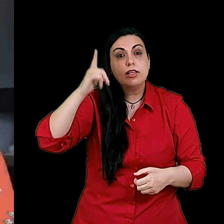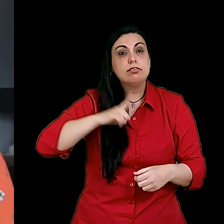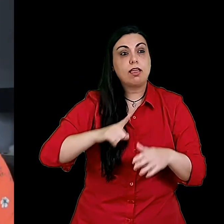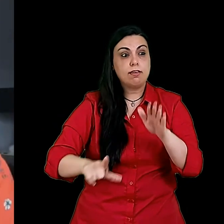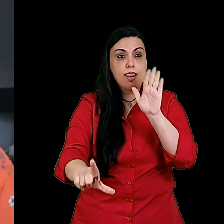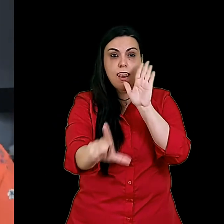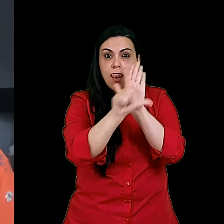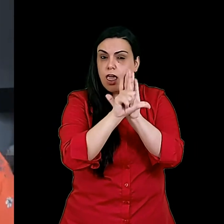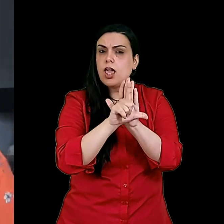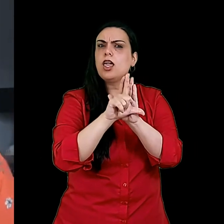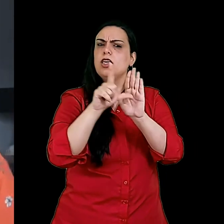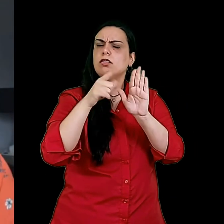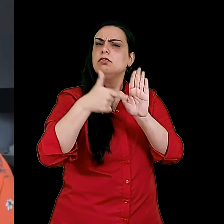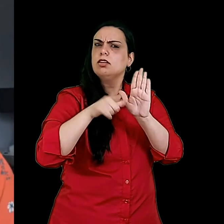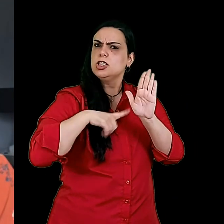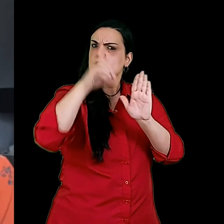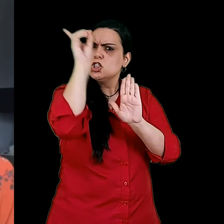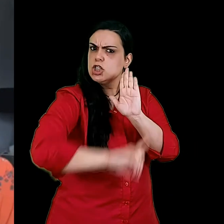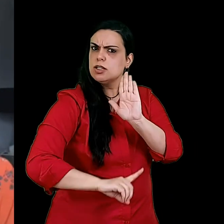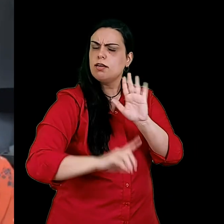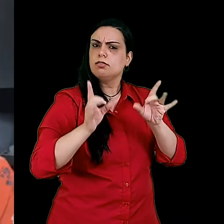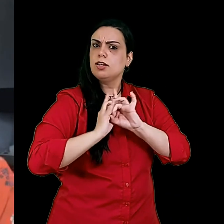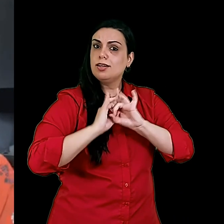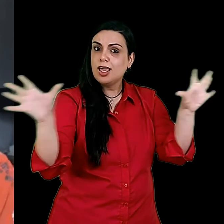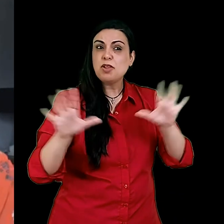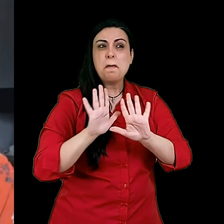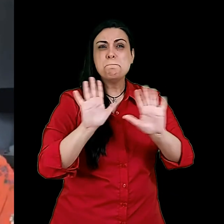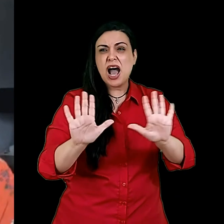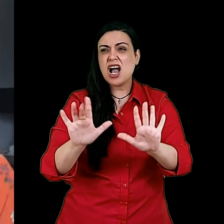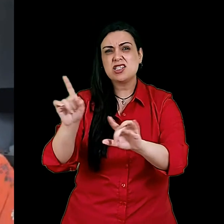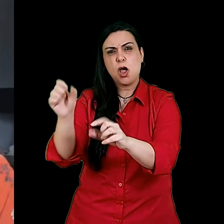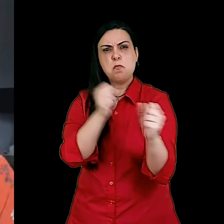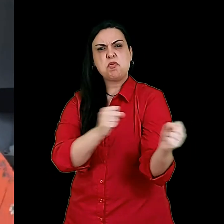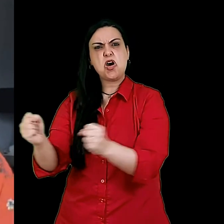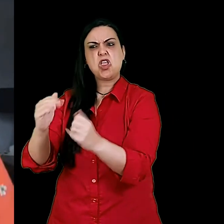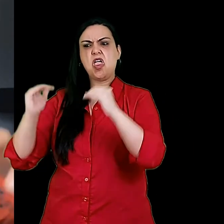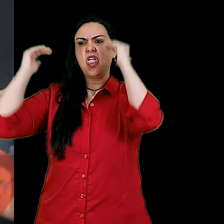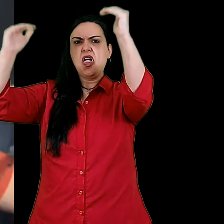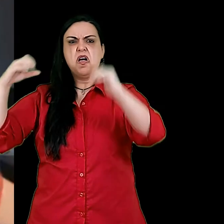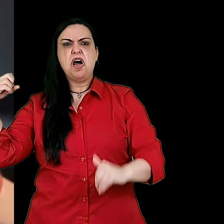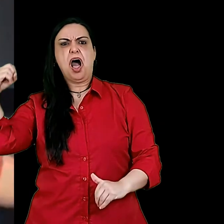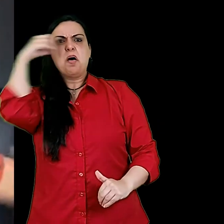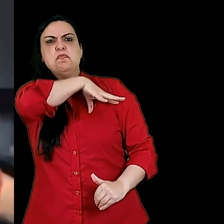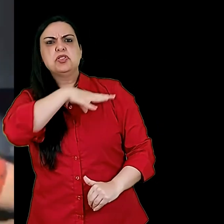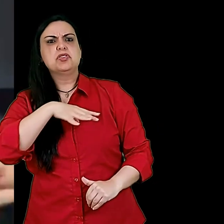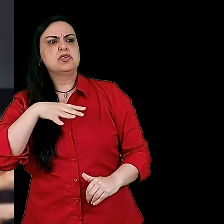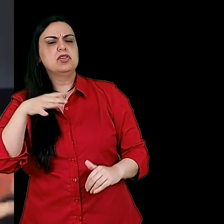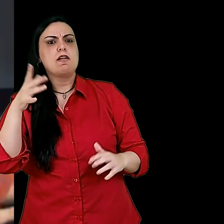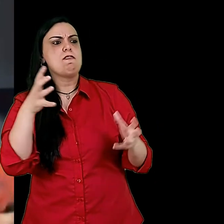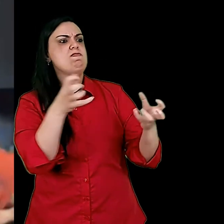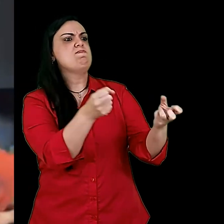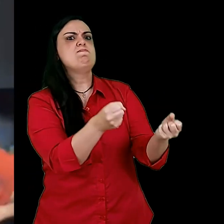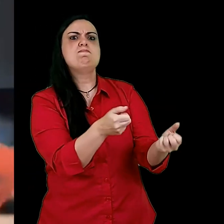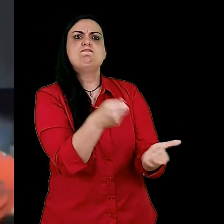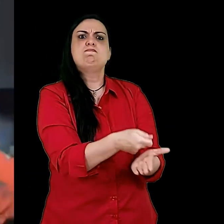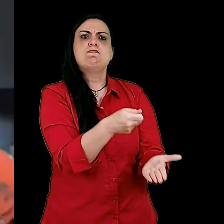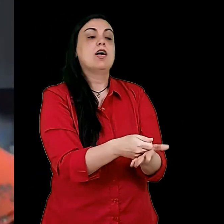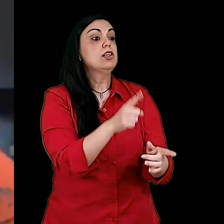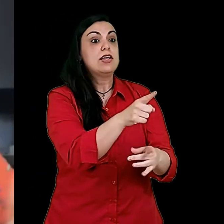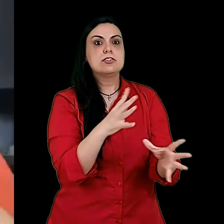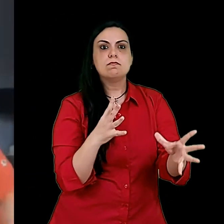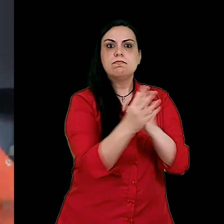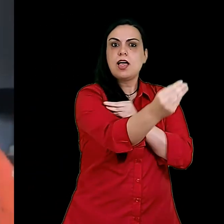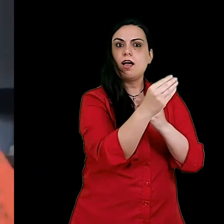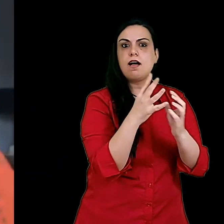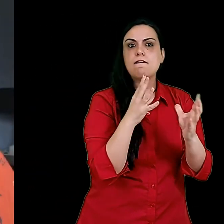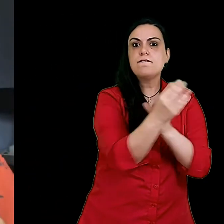uma vez entendendo que agora estavam debaixo de lei, de libertação, mas por abuso de poder dos seus senhores,